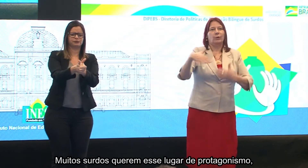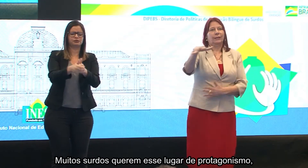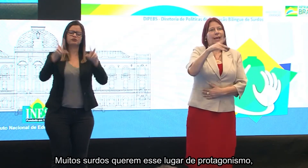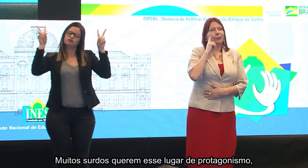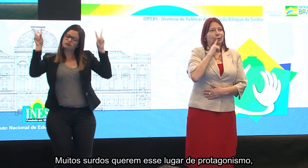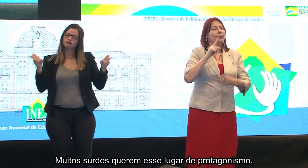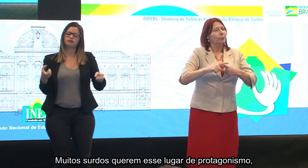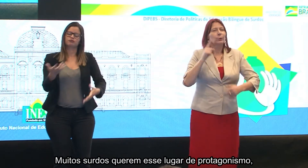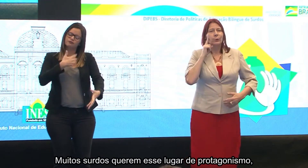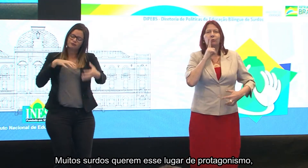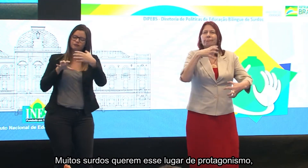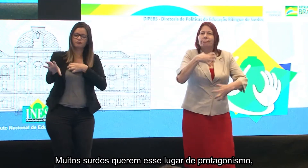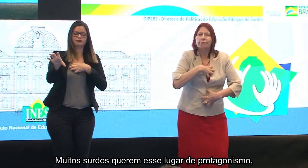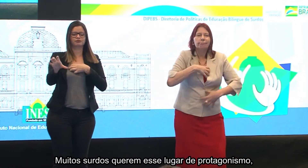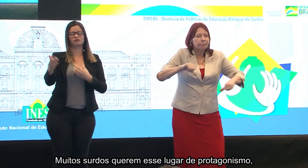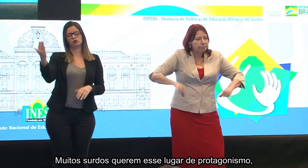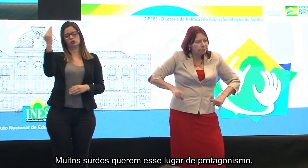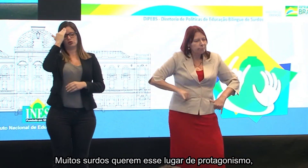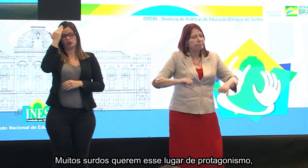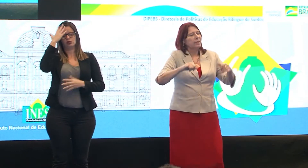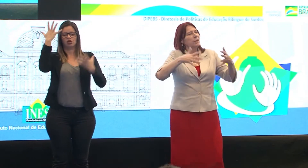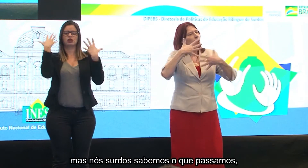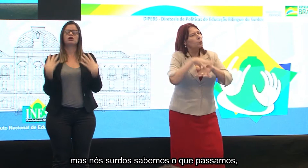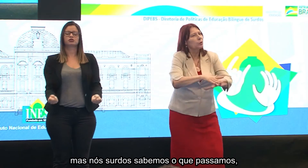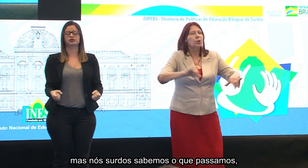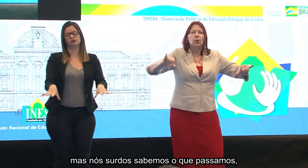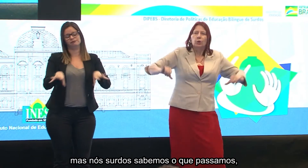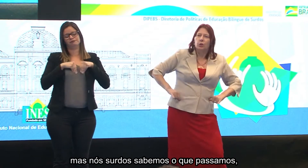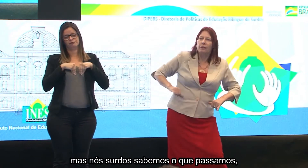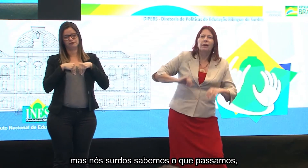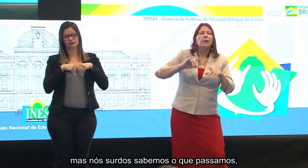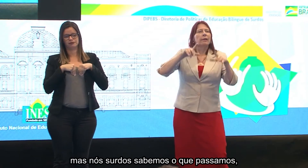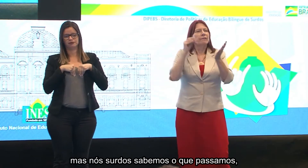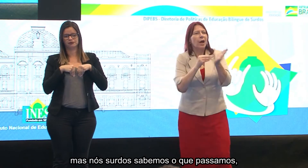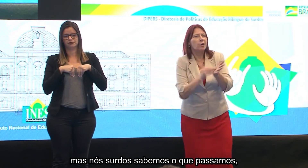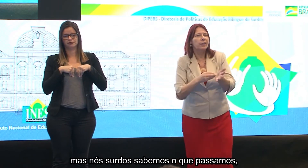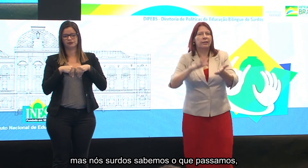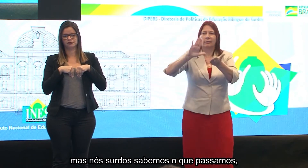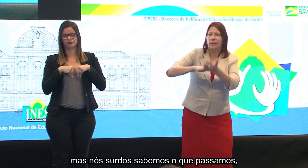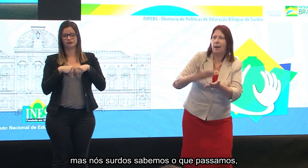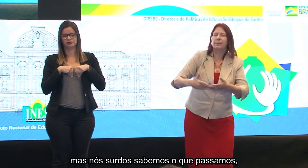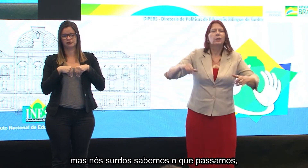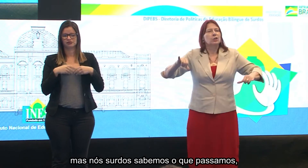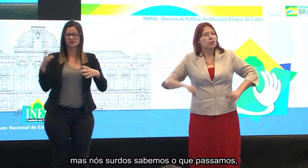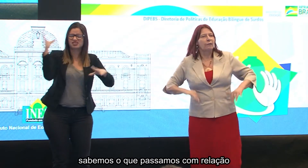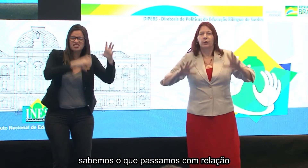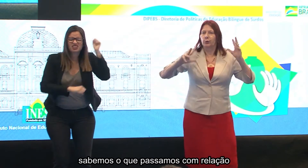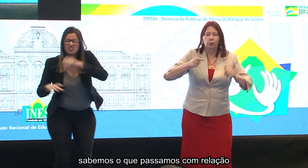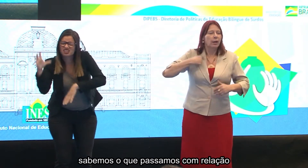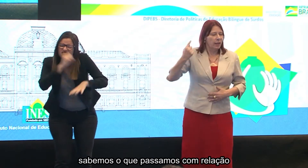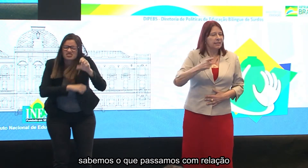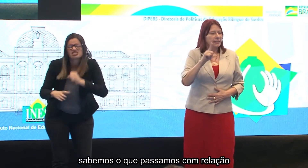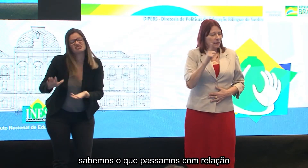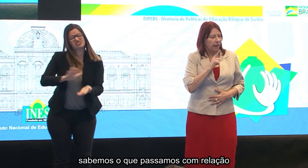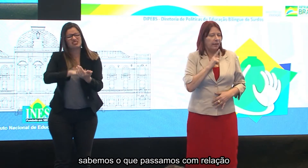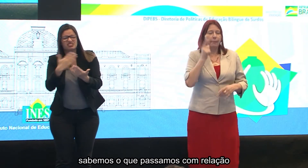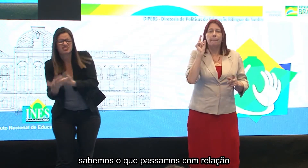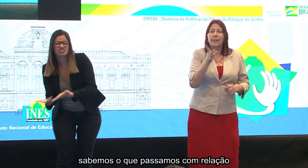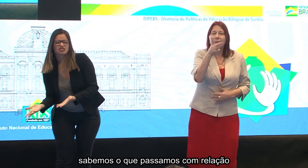querem esse lugar de protagonismo dos surdos. Mas nós, surdos, sabemos o que passamos com